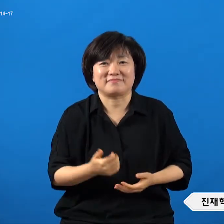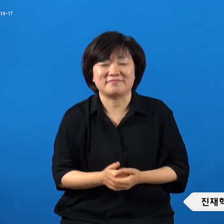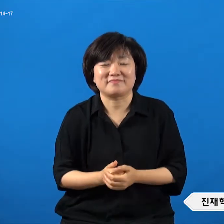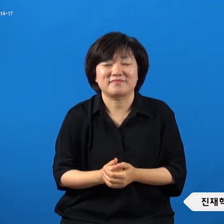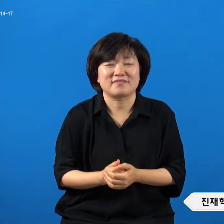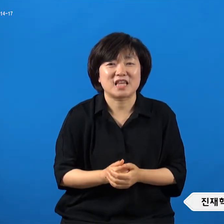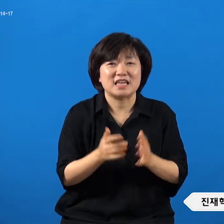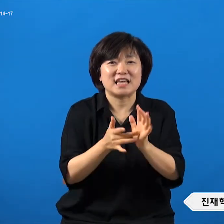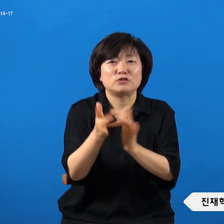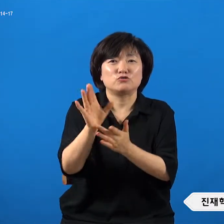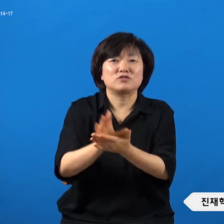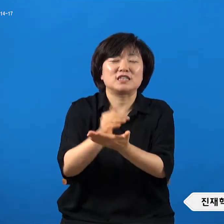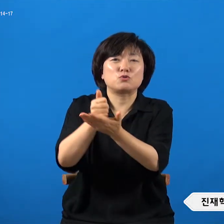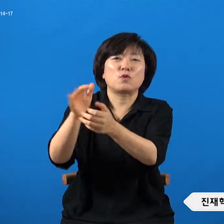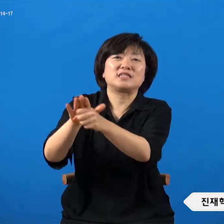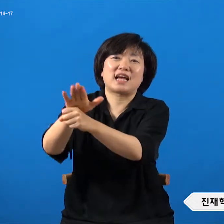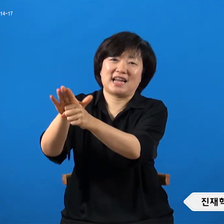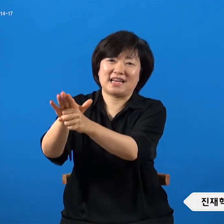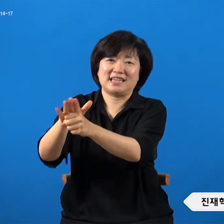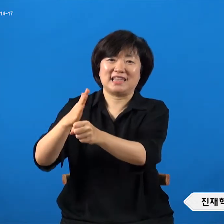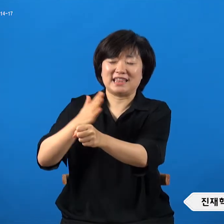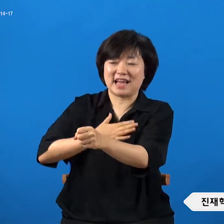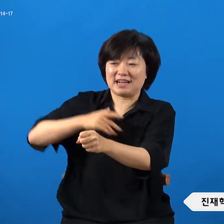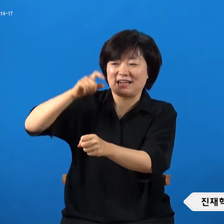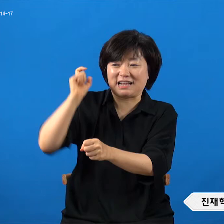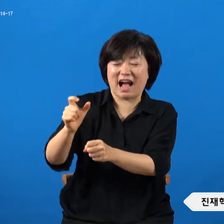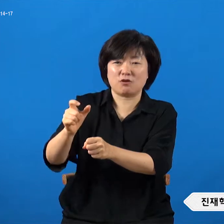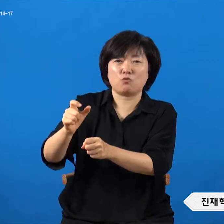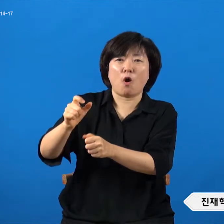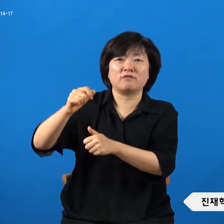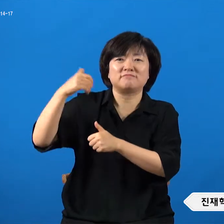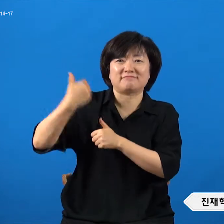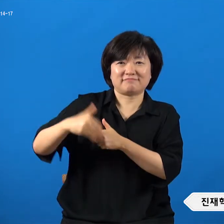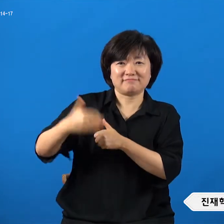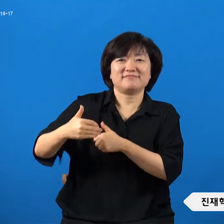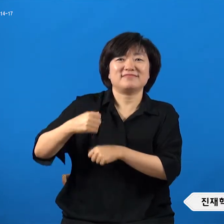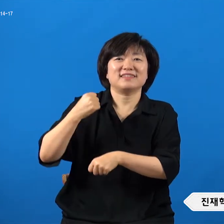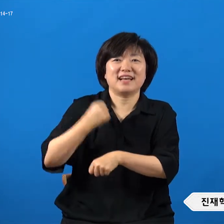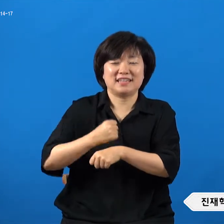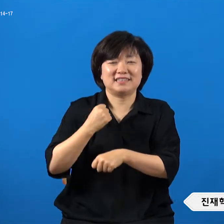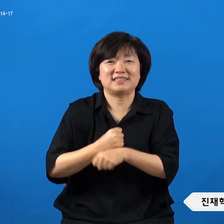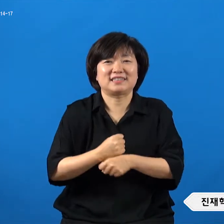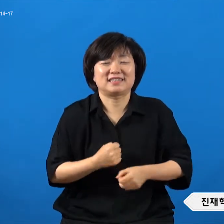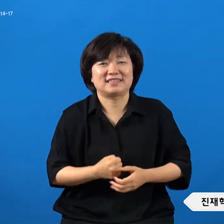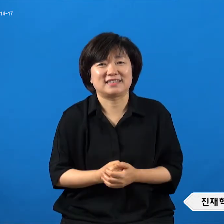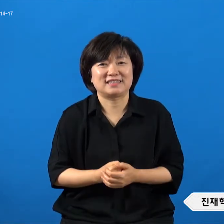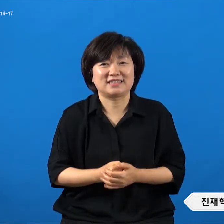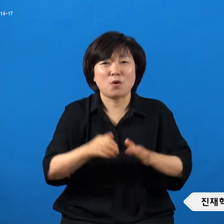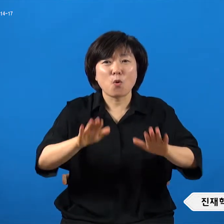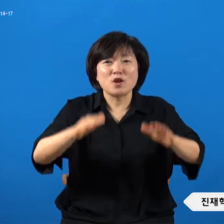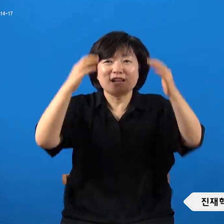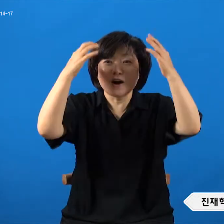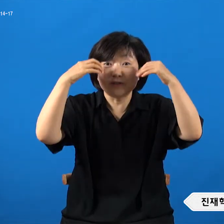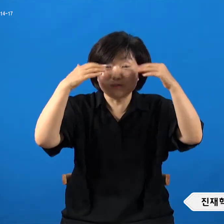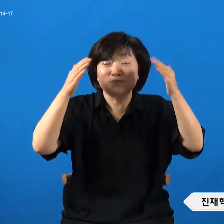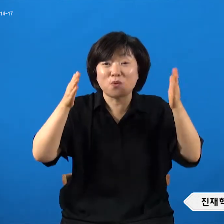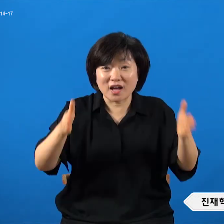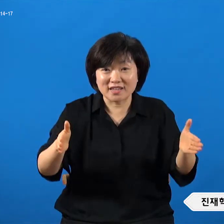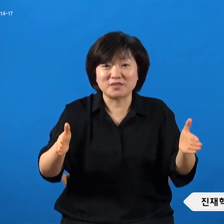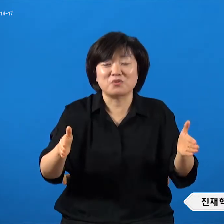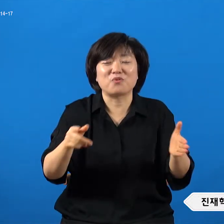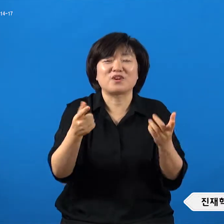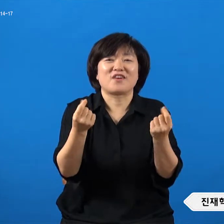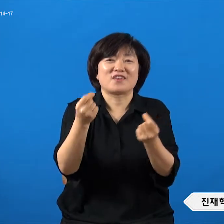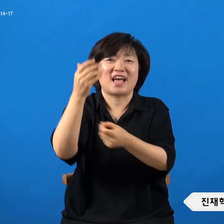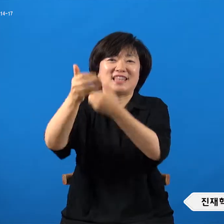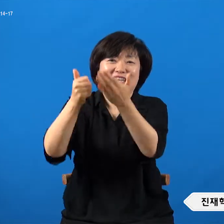설명합니다. 그리스도의 사랑이 나를 강권하시는도다. 이번 여름에도